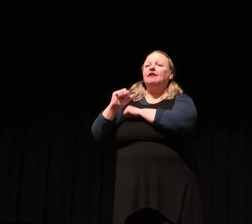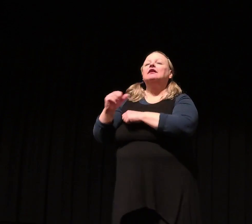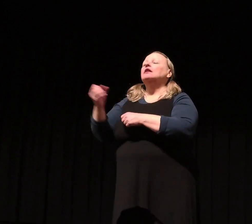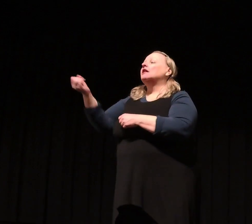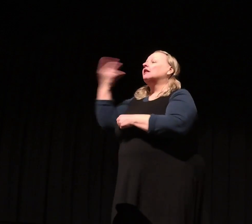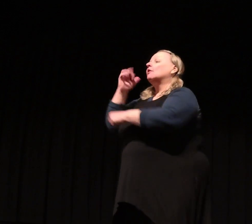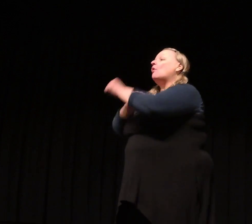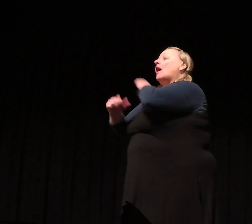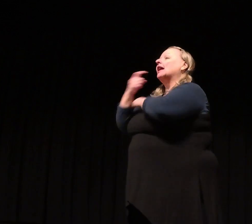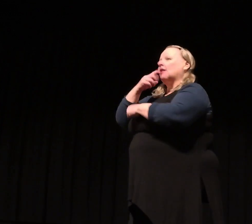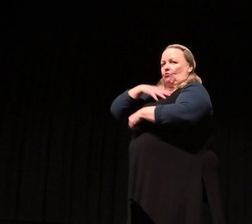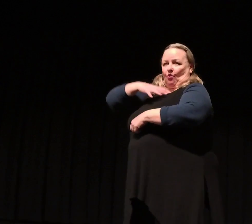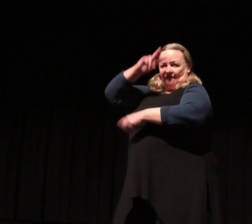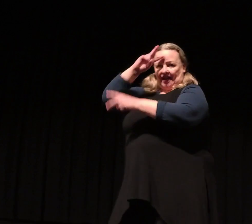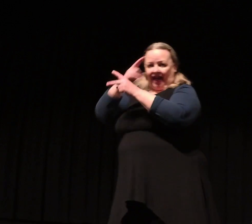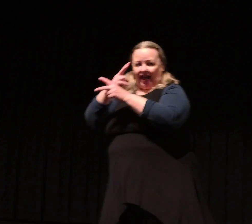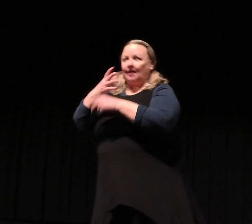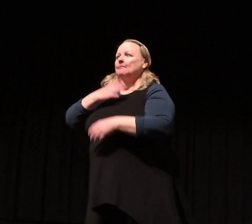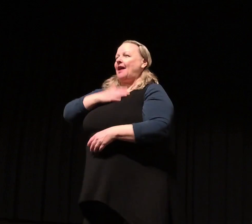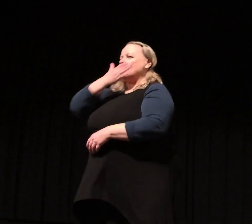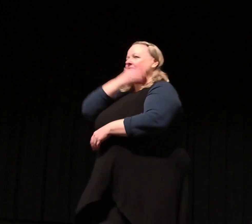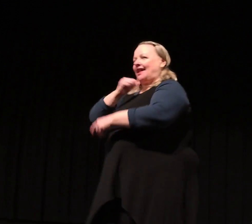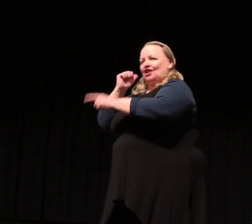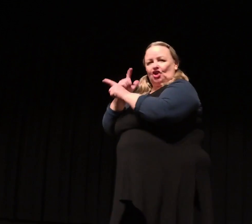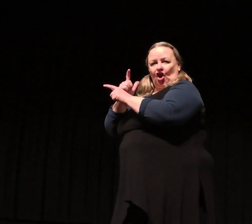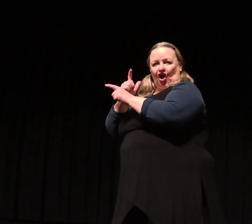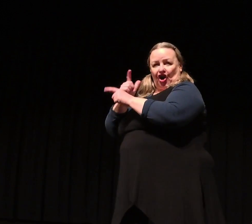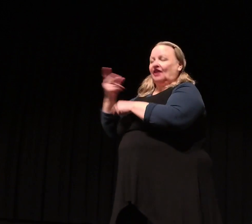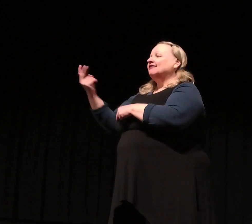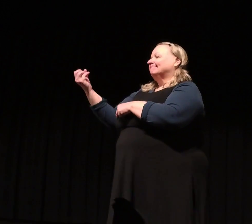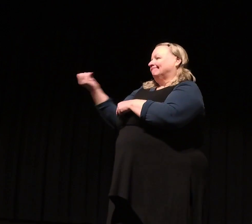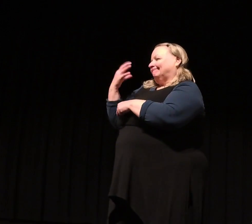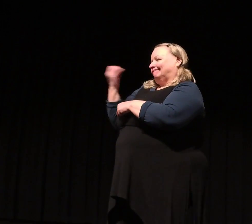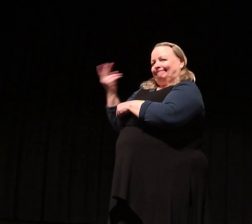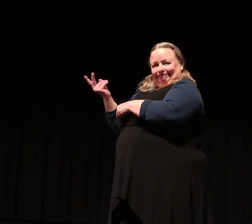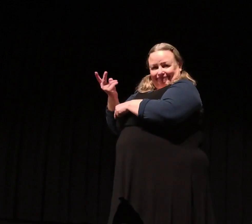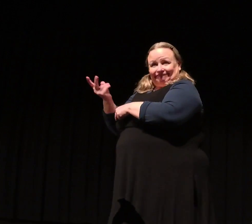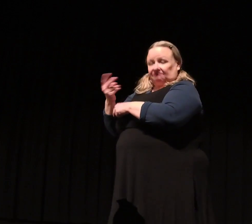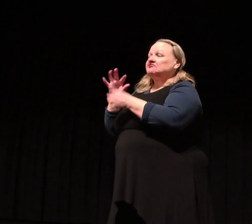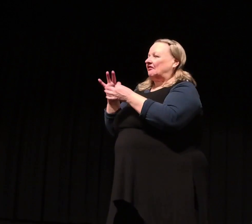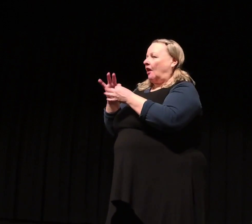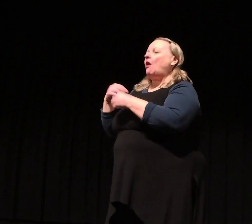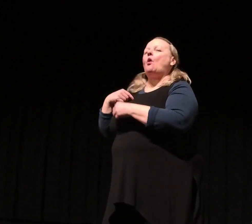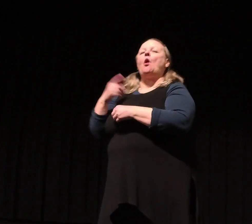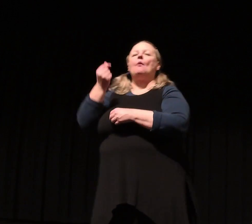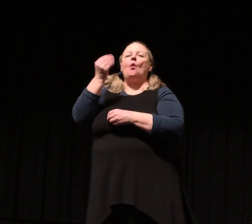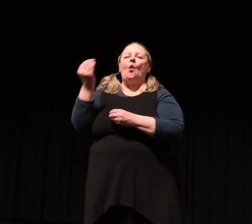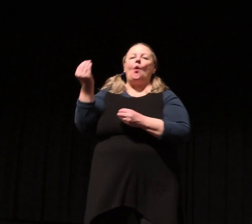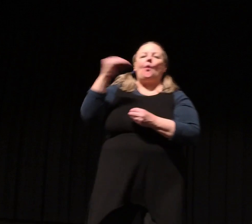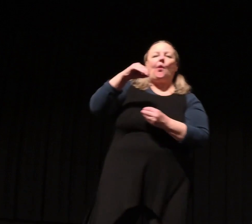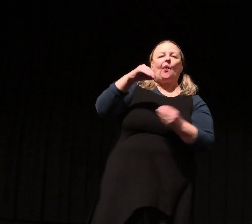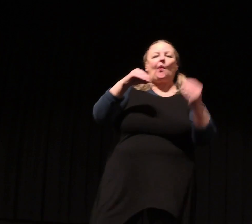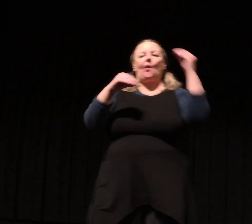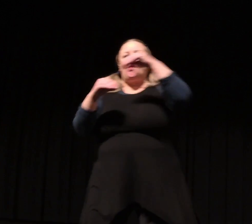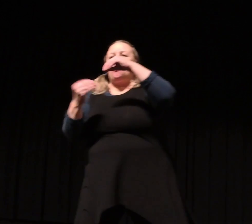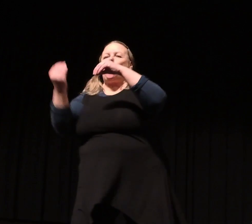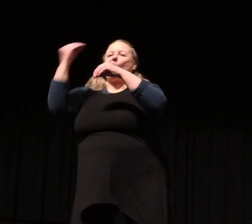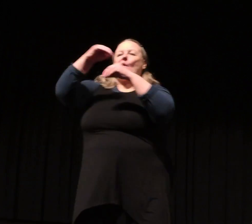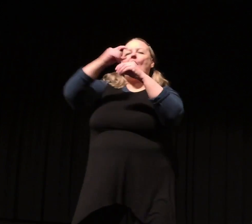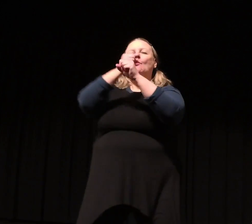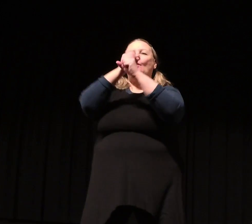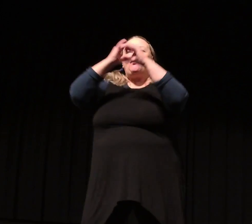Donc, l'histoire du raton laveur est vraie. C'est mon frère et ma belle-sœur qui m'ont raconté cette